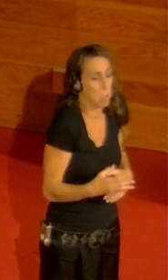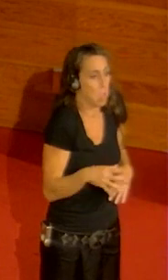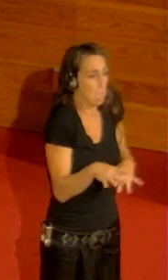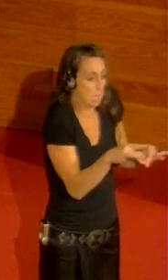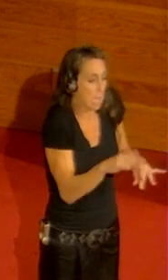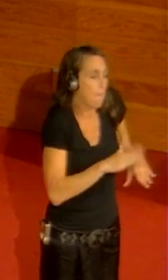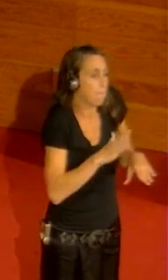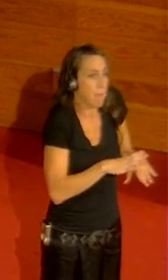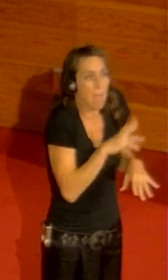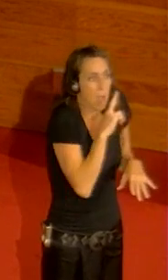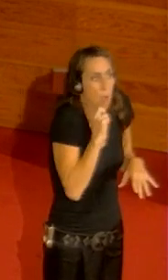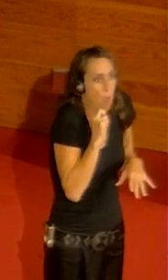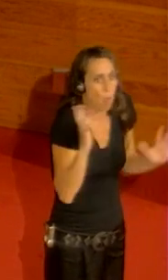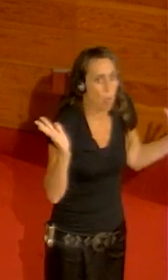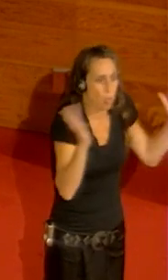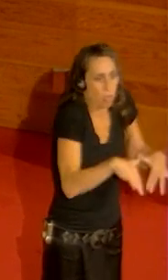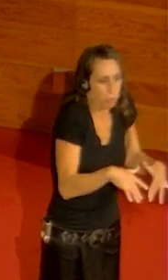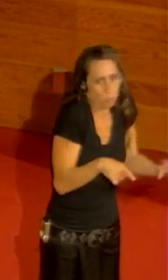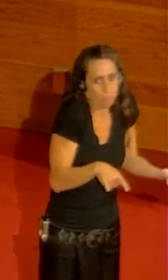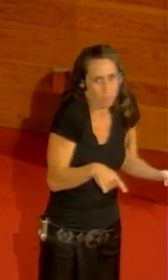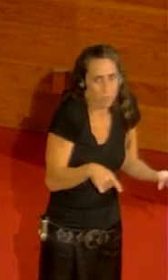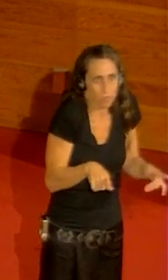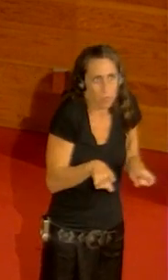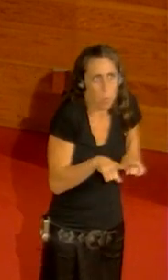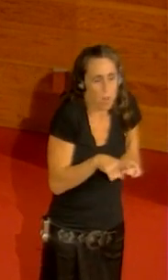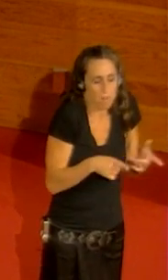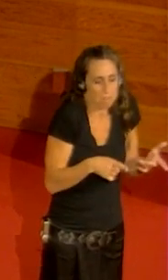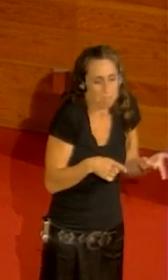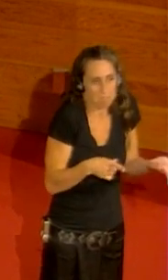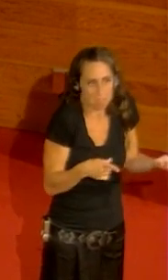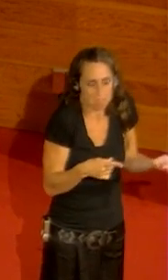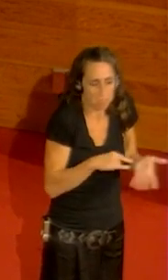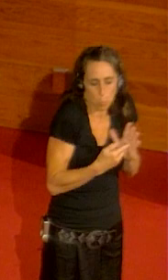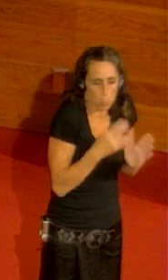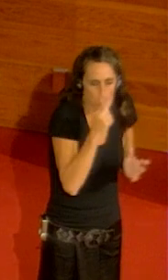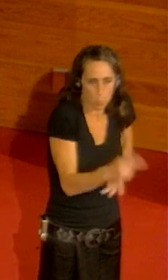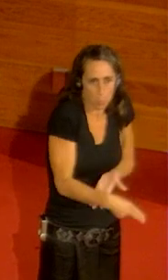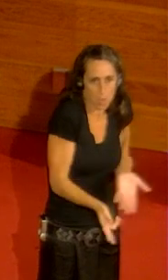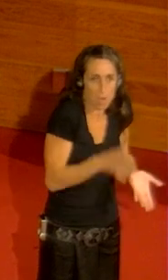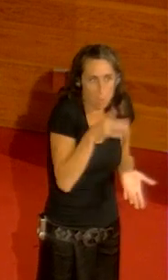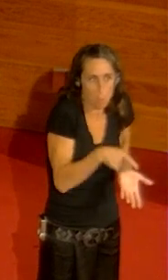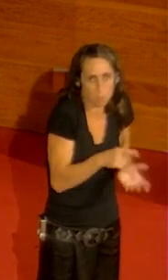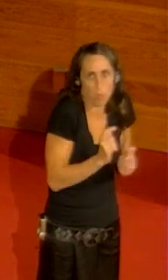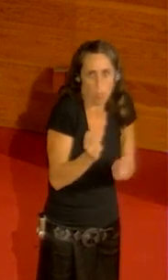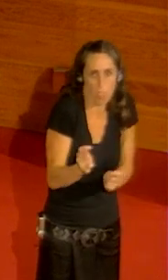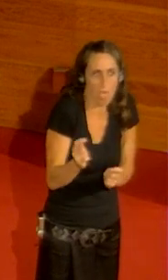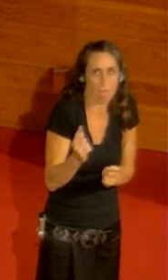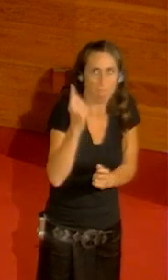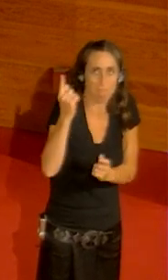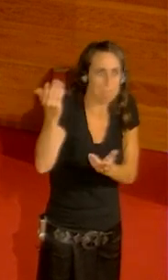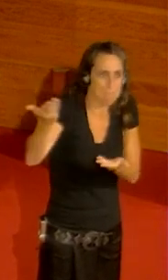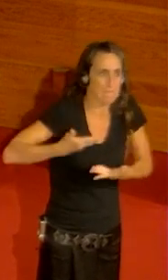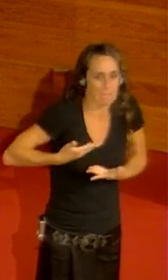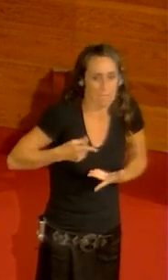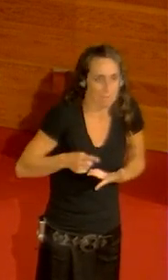es un impedimento porque es como una solución intermedia que va a impedir que llegue El Mesías pero para ellos no es la definitiva Entonces